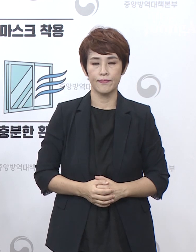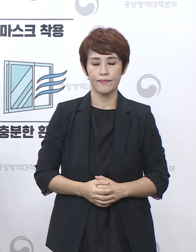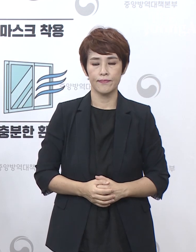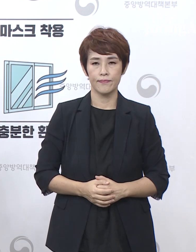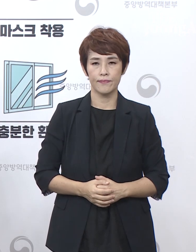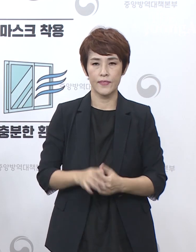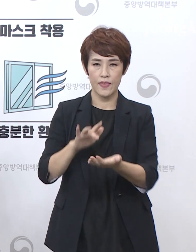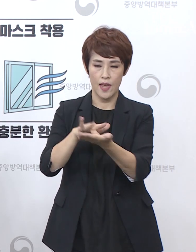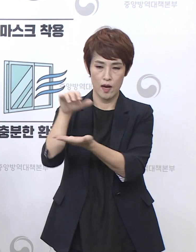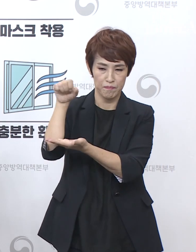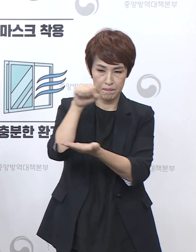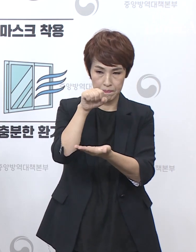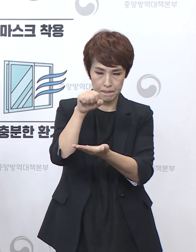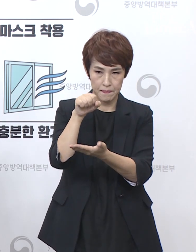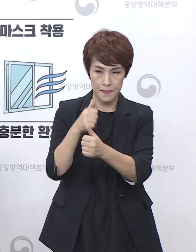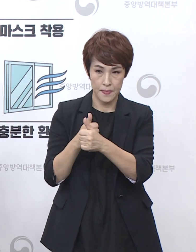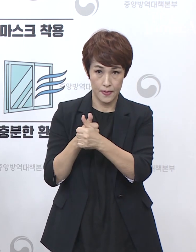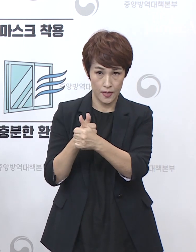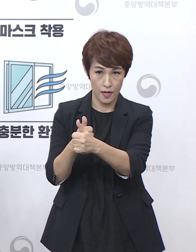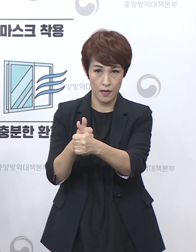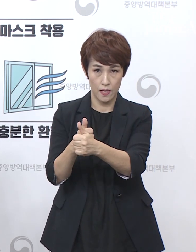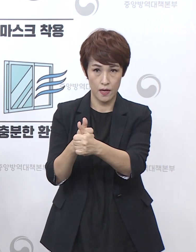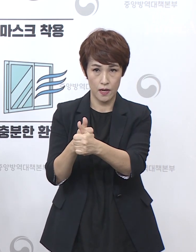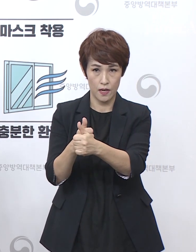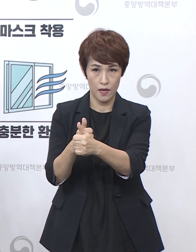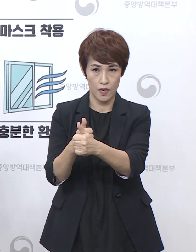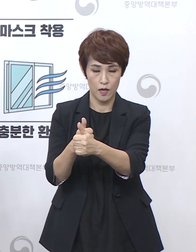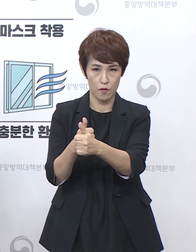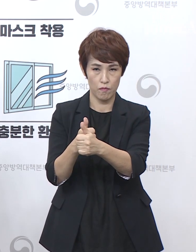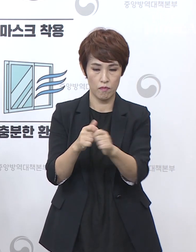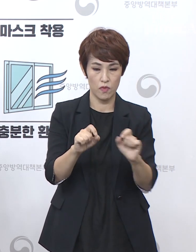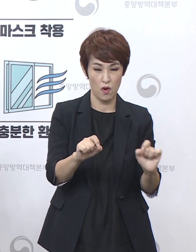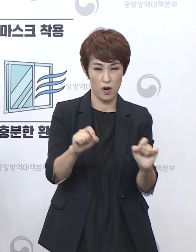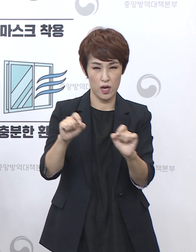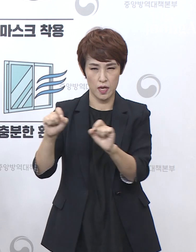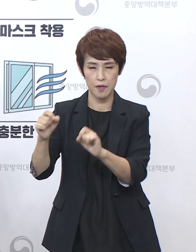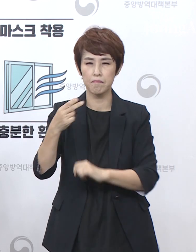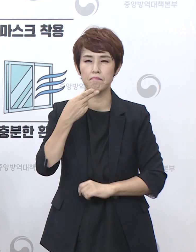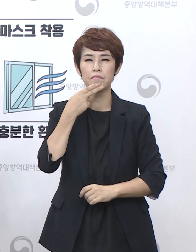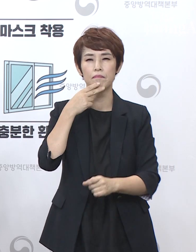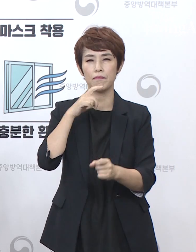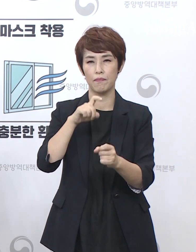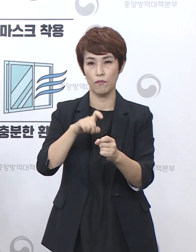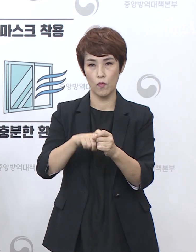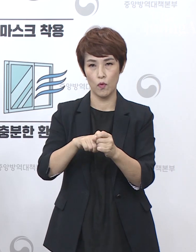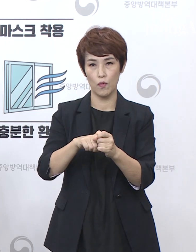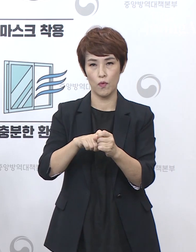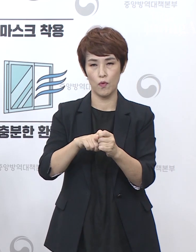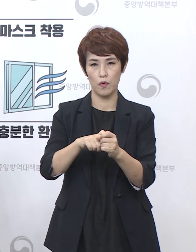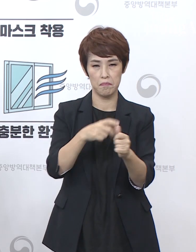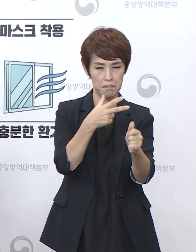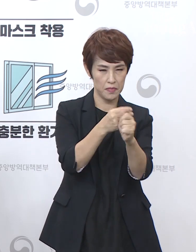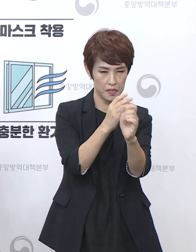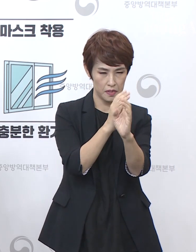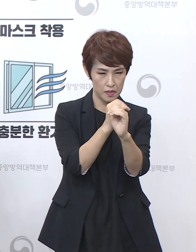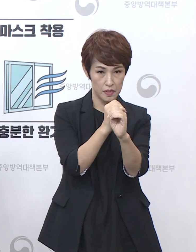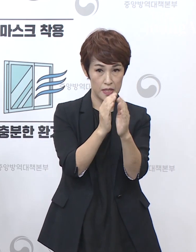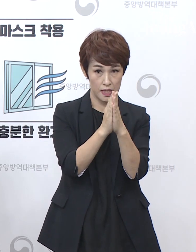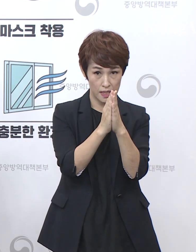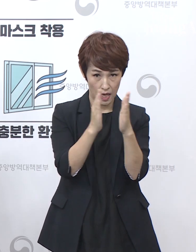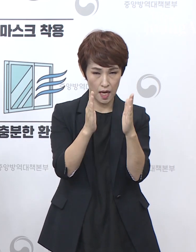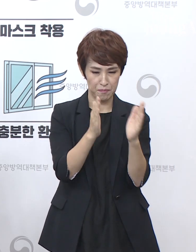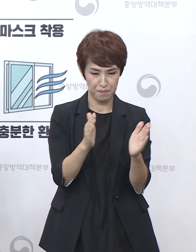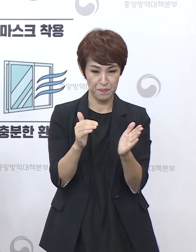그 백신 공급 일정을 고려해서 연기가 되거나 그렇지 않게끔 그 접종 시작 일정을 정리를